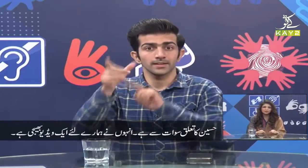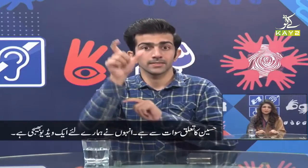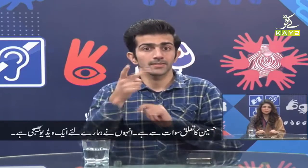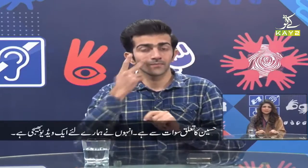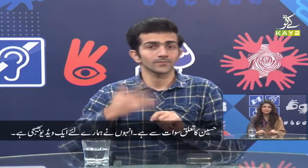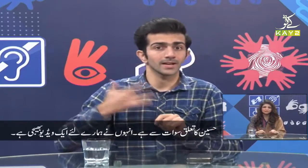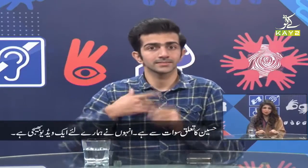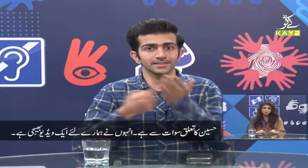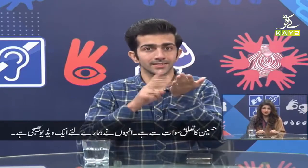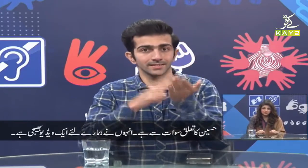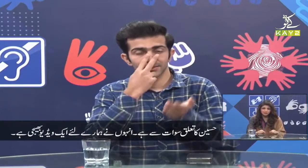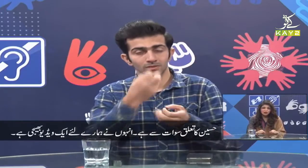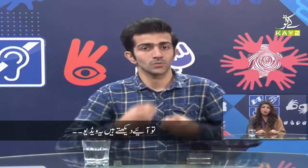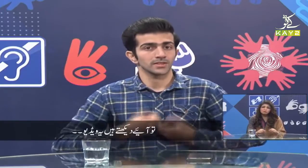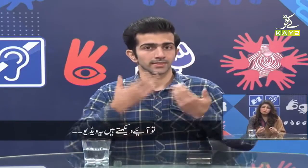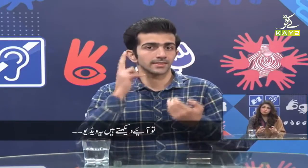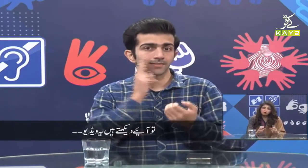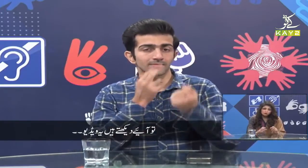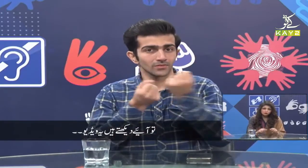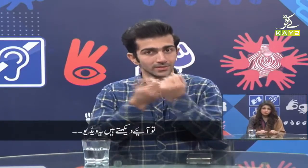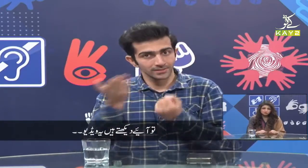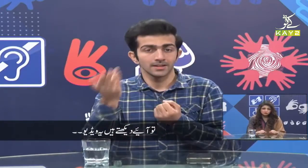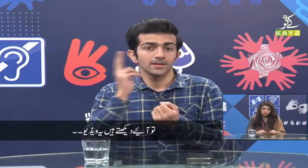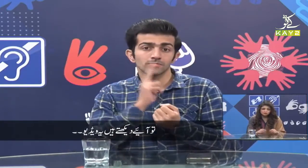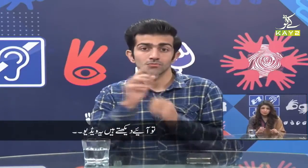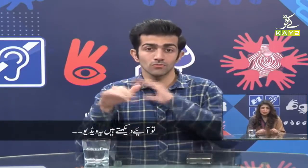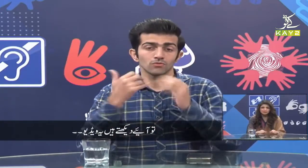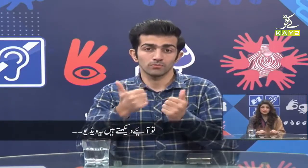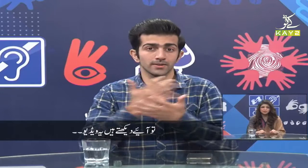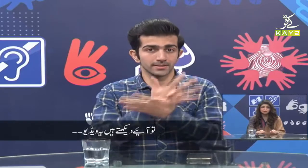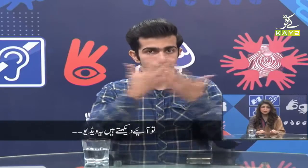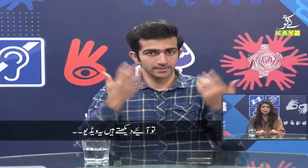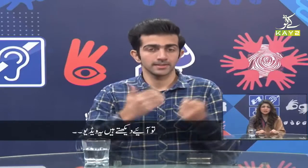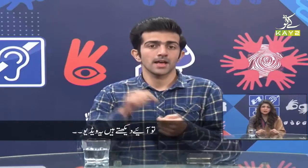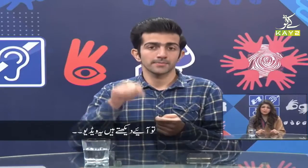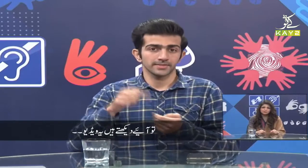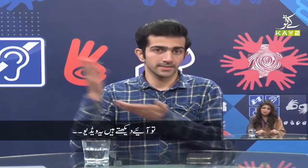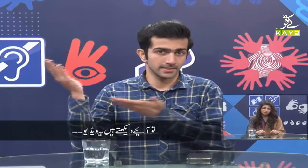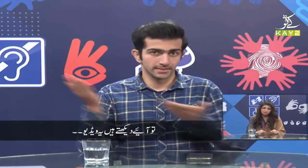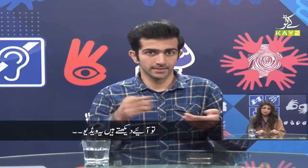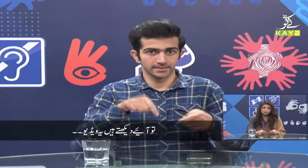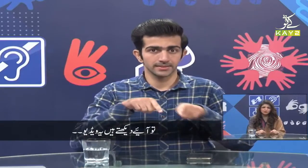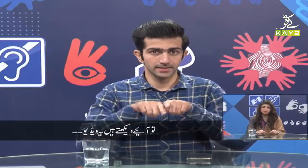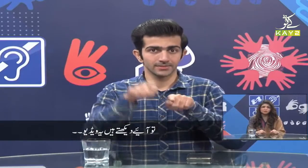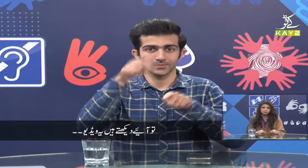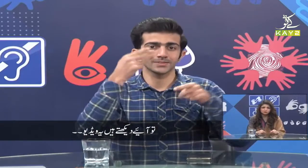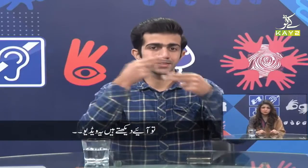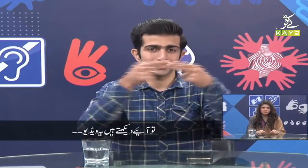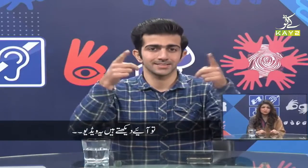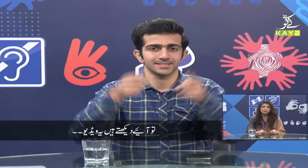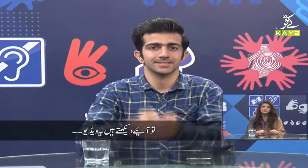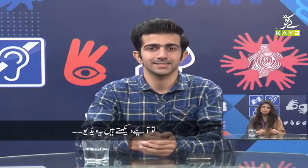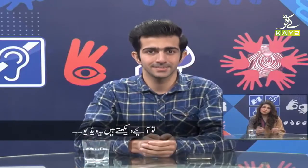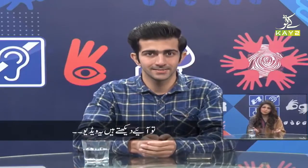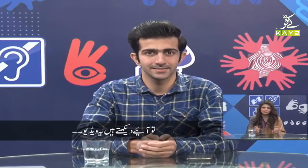हैं, जिन्होंने हमारे लिए ये वीडियो भेजी है। और वो बहुत खुशी का इज़हार किया उन्होंने हमारे इस K2 टीवी प्रोग्राम के शुरू होने पे।